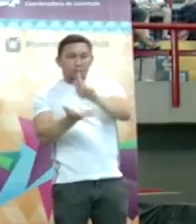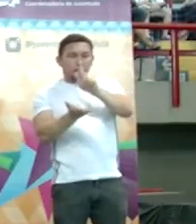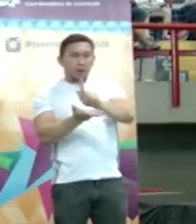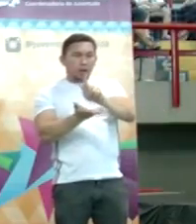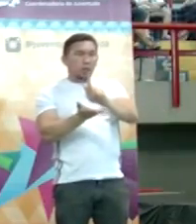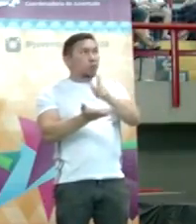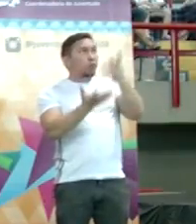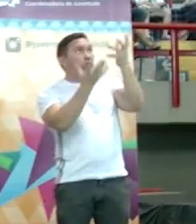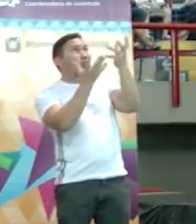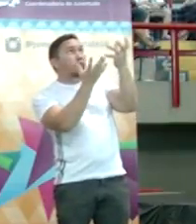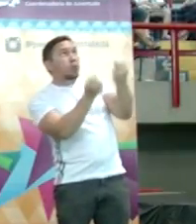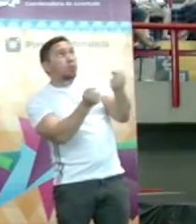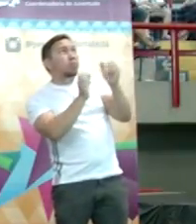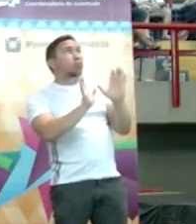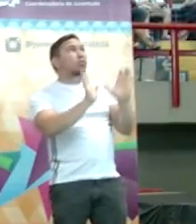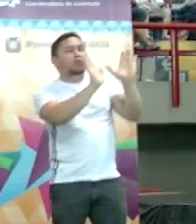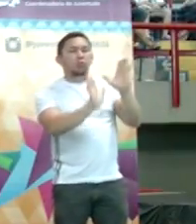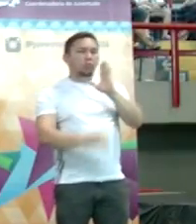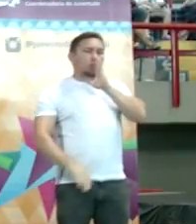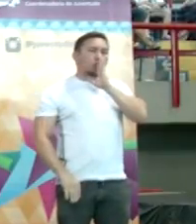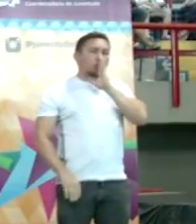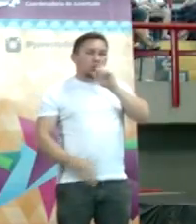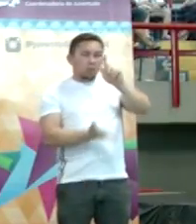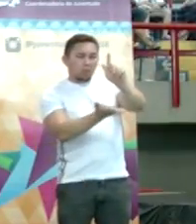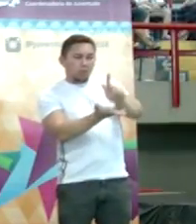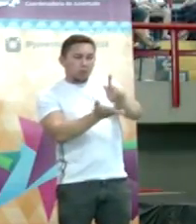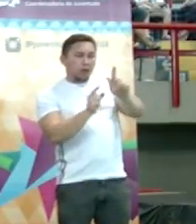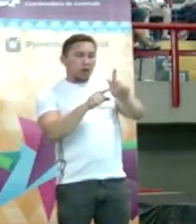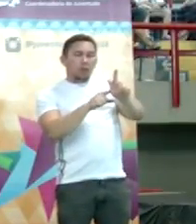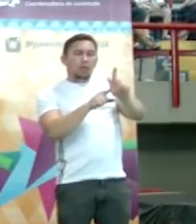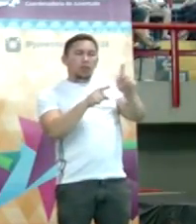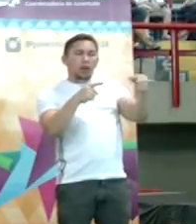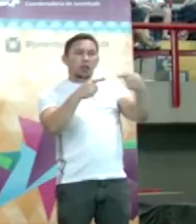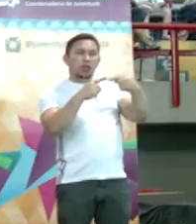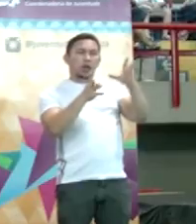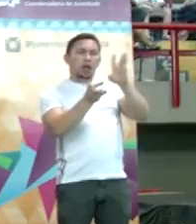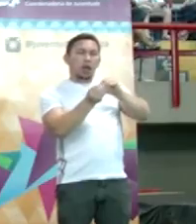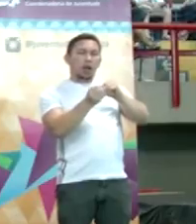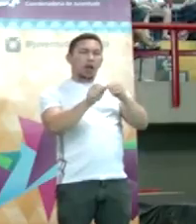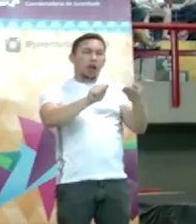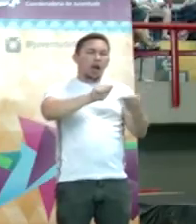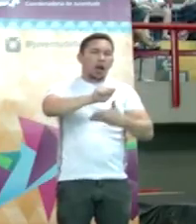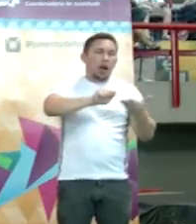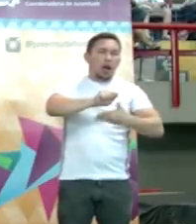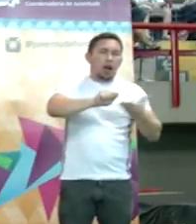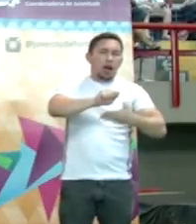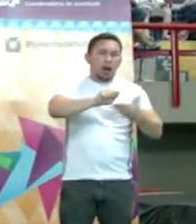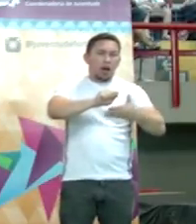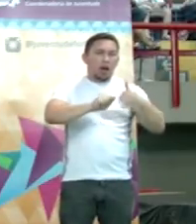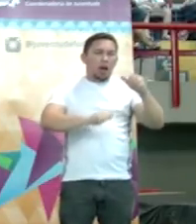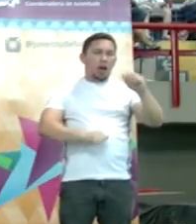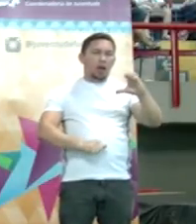puxa, não empurra ninguém. Gravidade, pessoal, é aceleração. Então vamos lá.